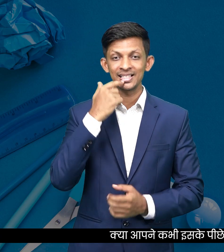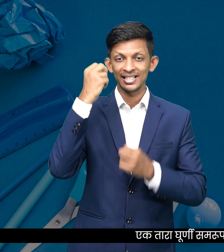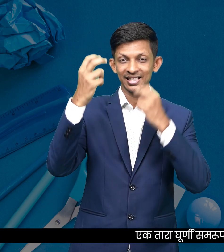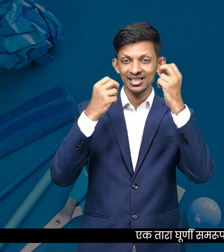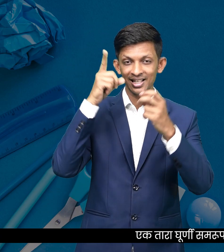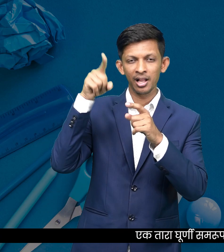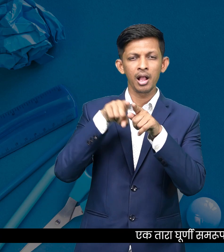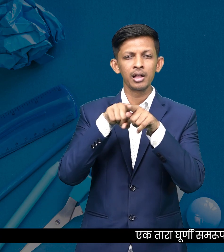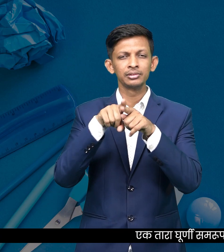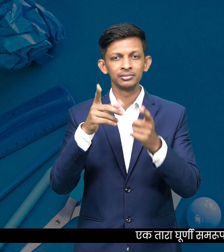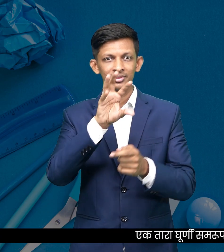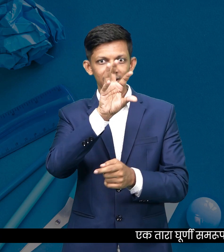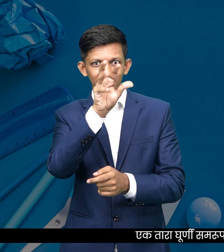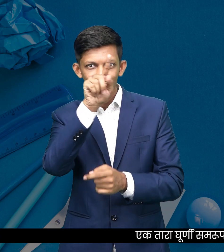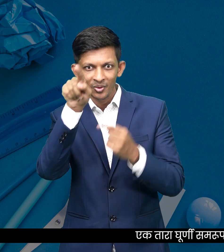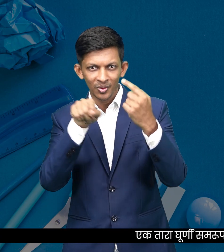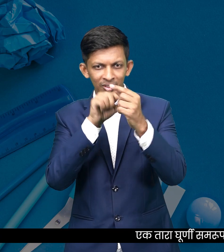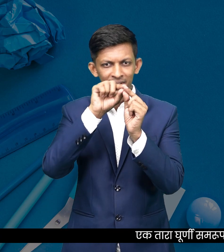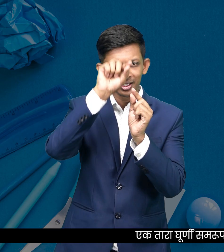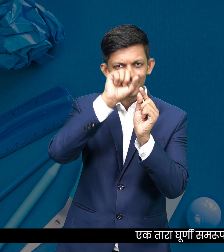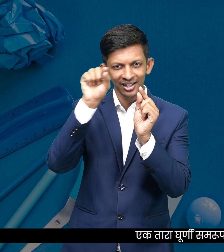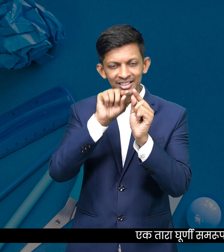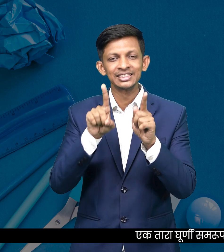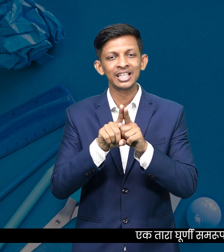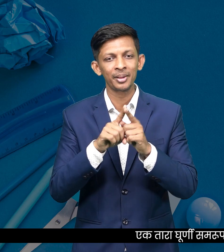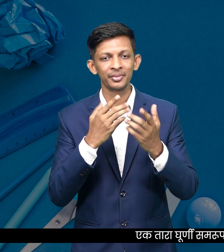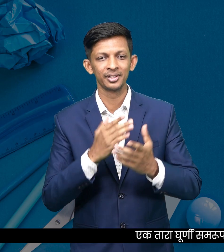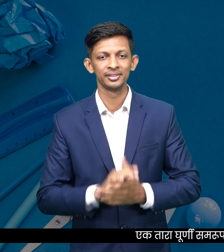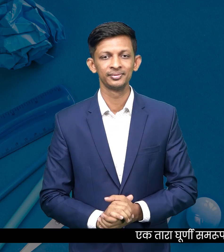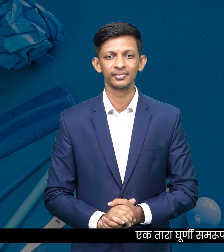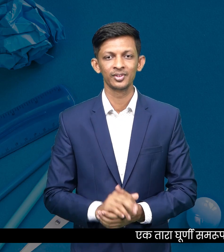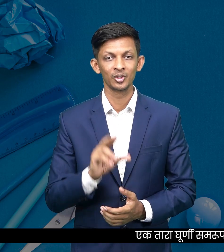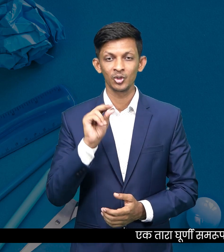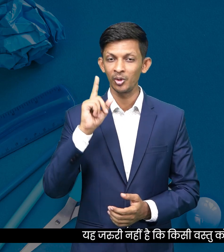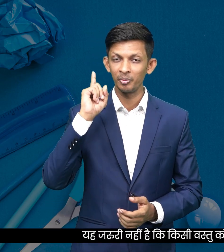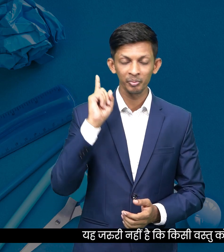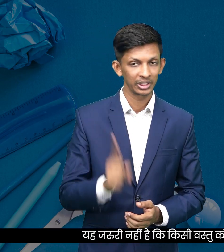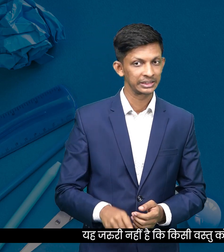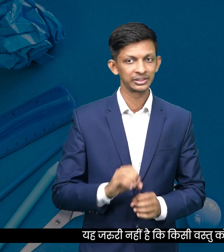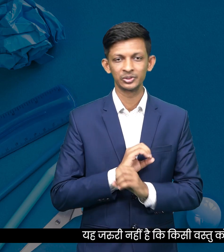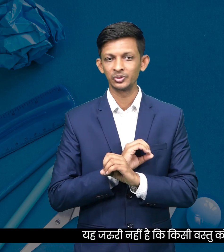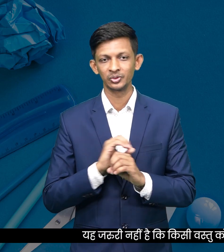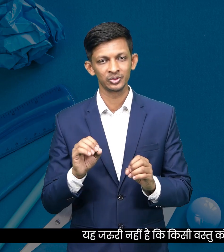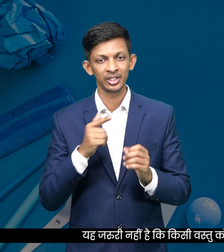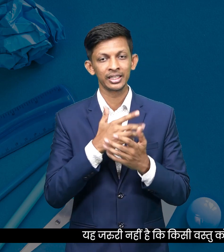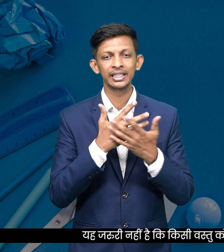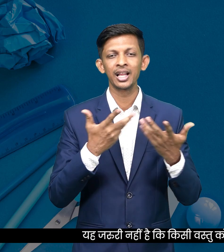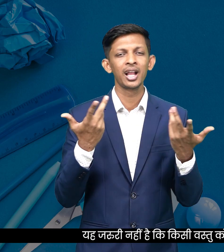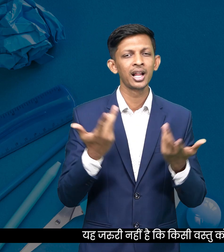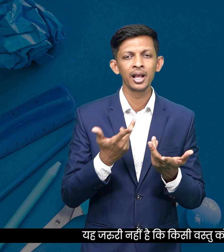एक तारा घूर्णी समरूपता का एक उदाहरण है। यह जरूरी नहीं है कि किसी वस्तु को